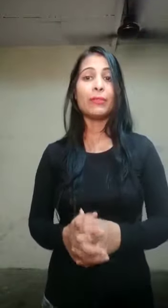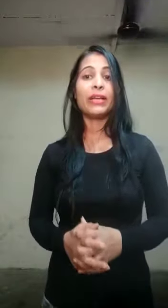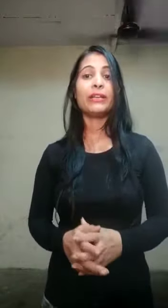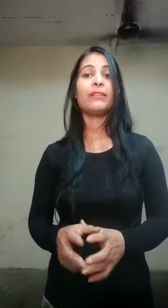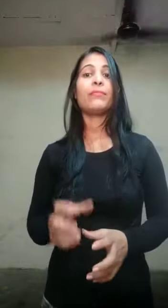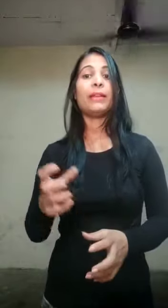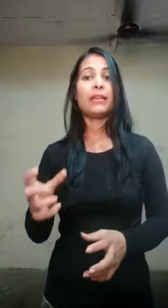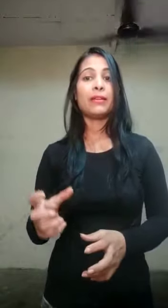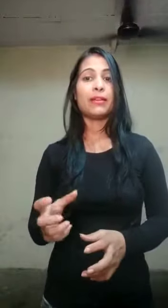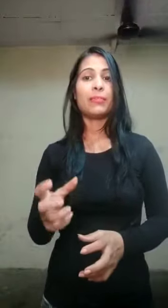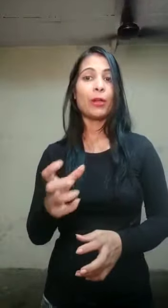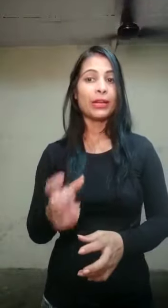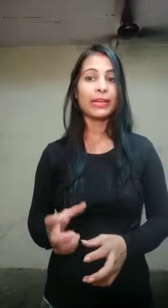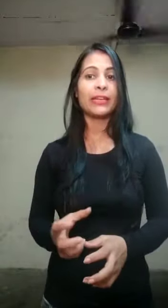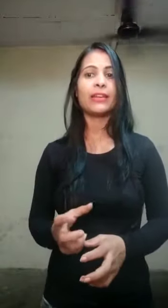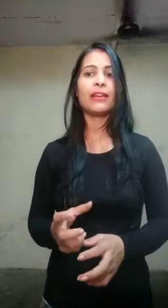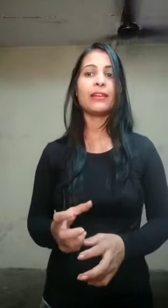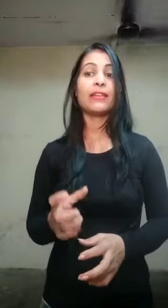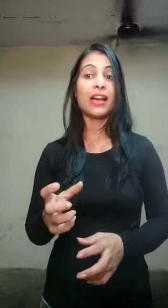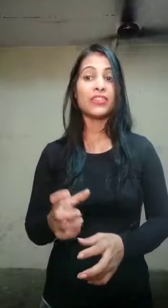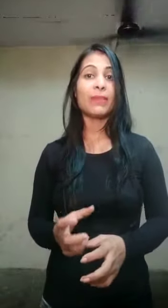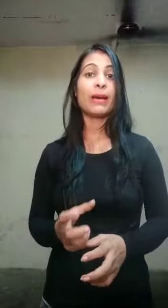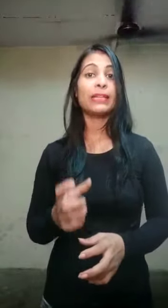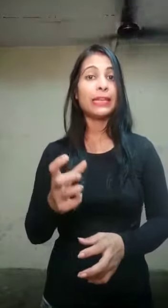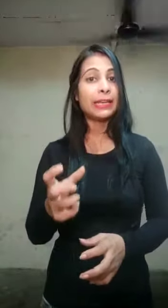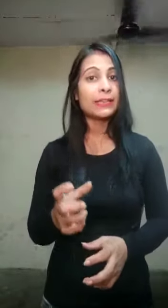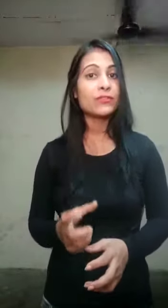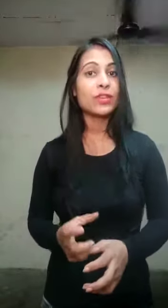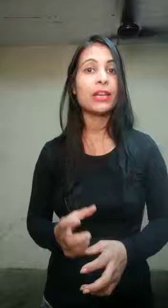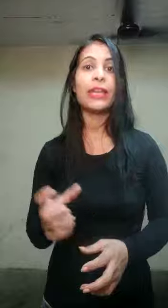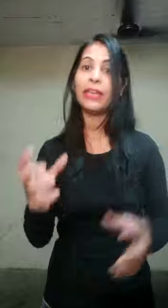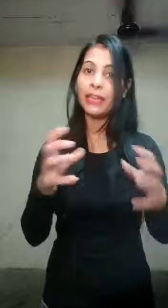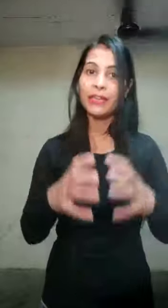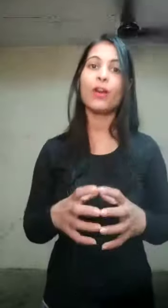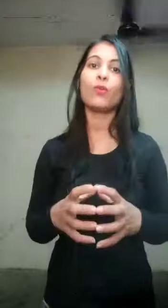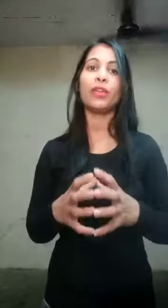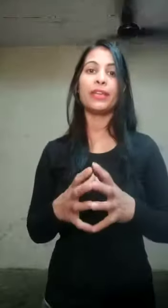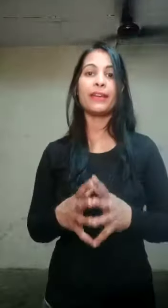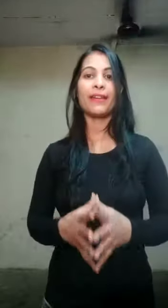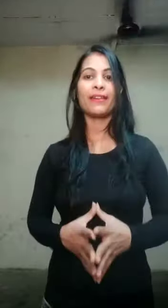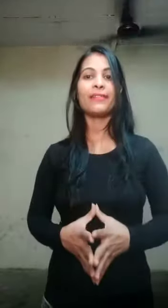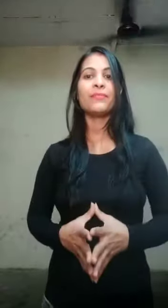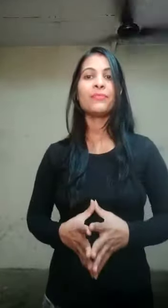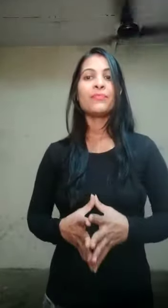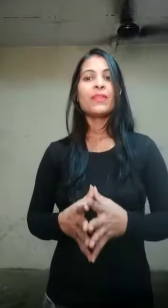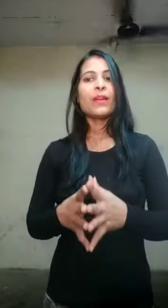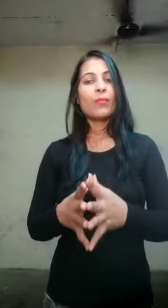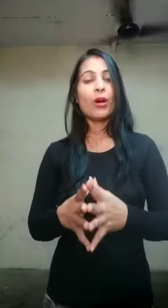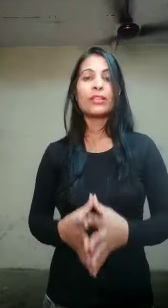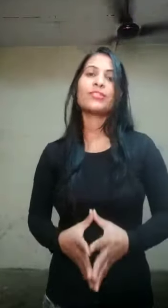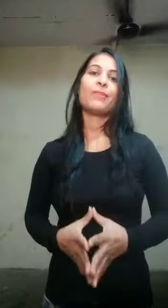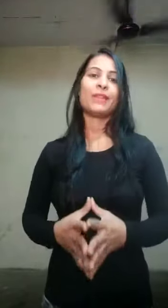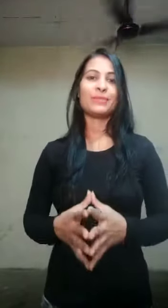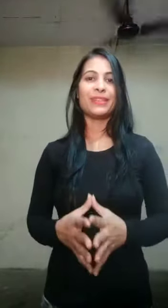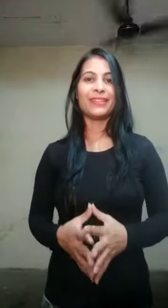गवर्नमेंट पॉलिटेक्निक गाजियाबाद इंडस्ट्रियल एरिया होने के कारण बहुत अच्छा प्लेसमेंट देता